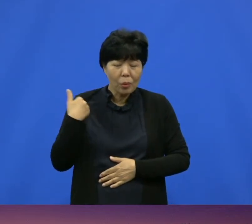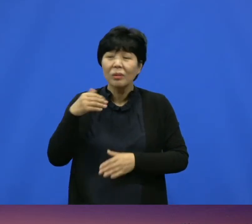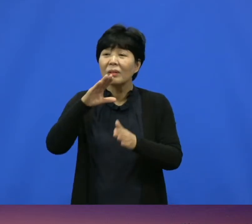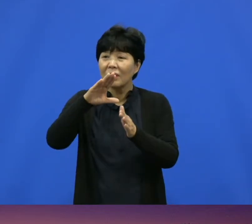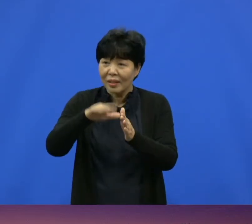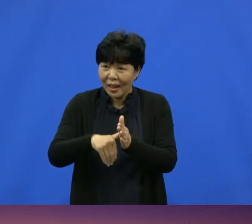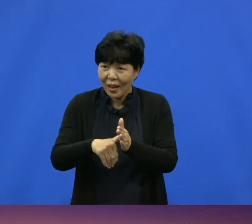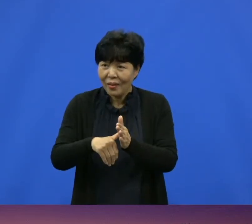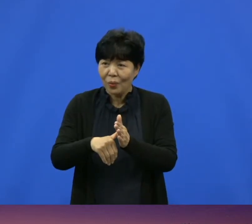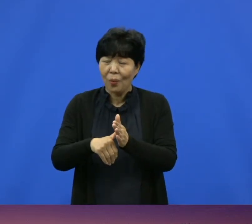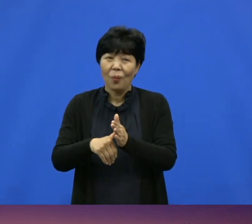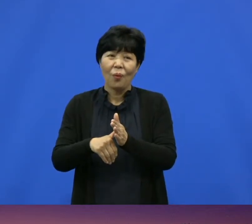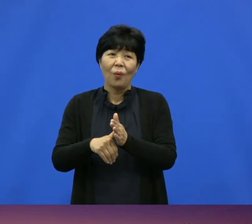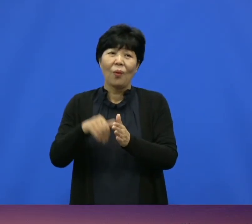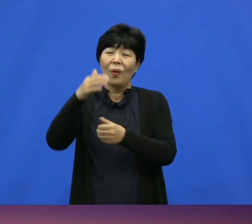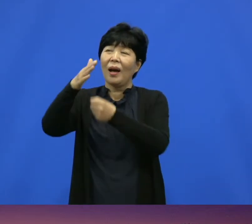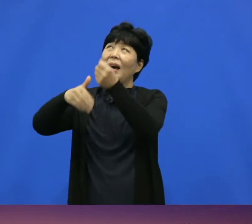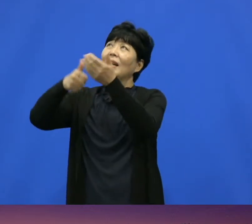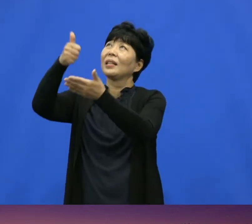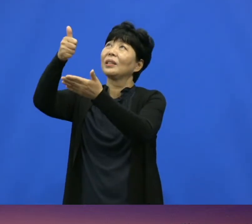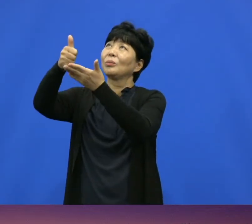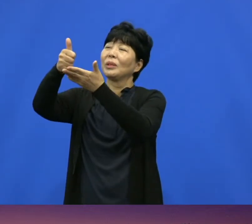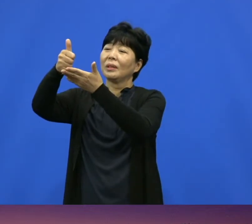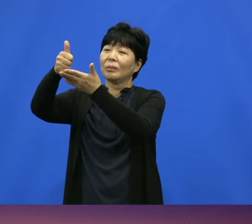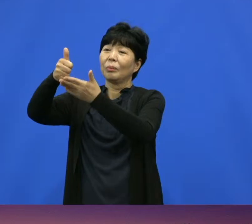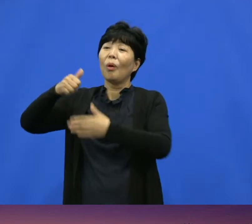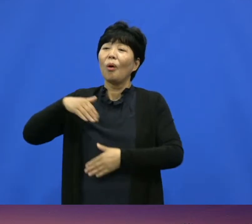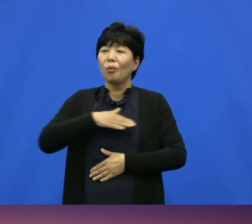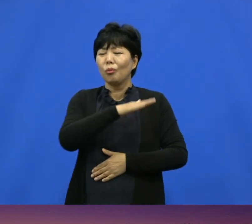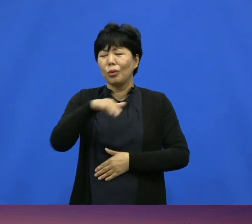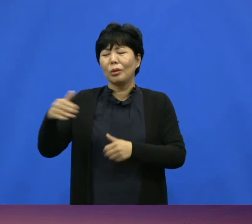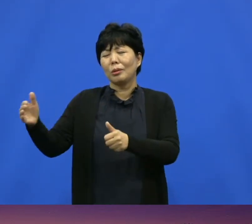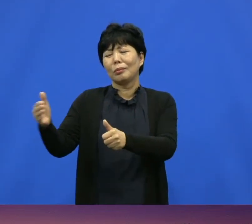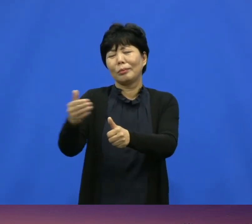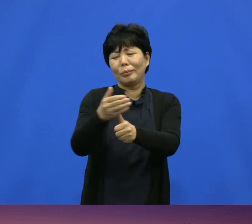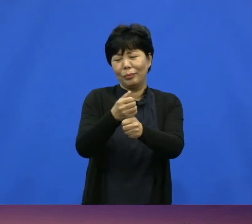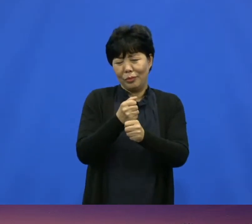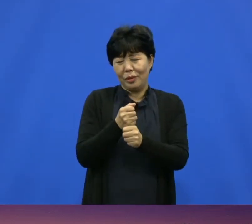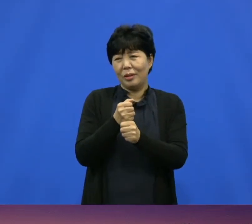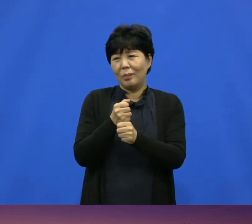붙들어 주셨습니다. 하나님이 나를 붙들어 주시지 않았다면 우리는 벌써 끝나고 말았을